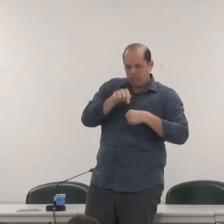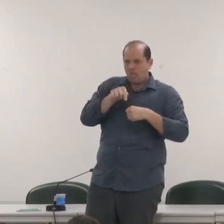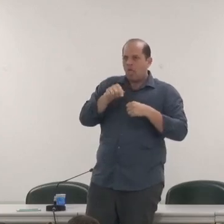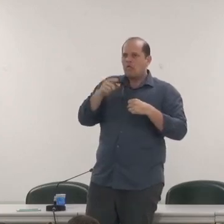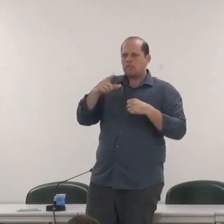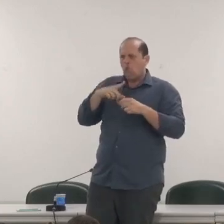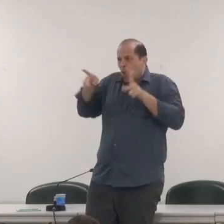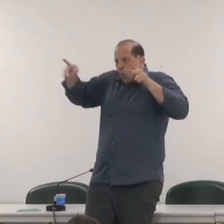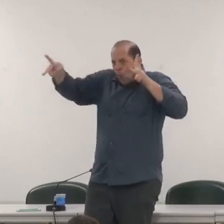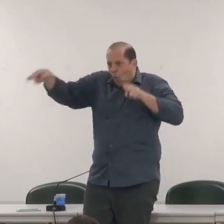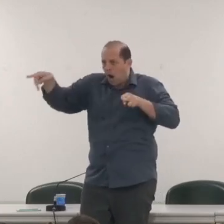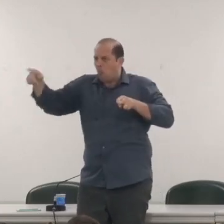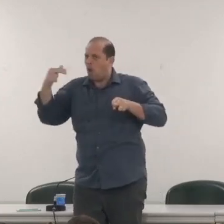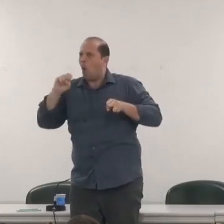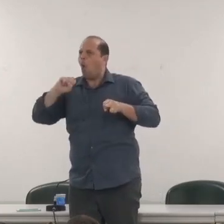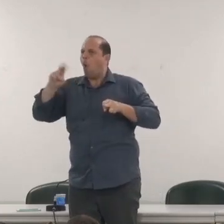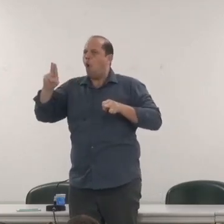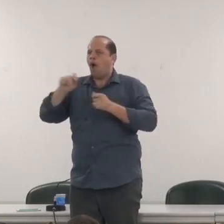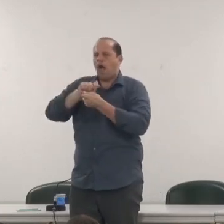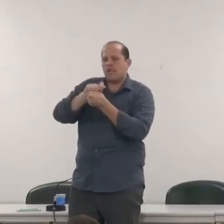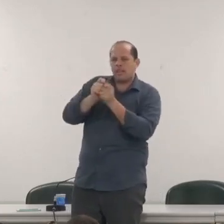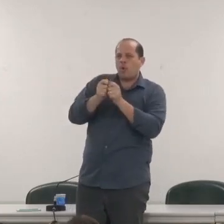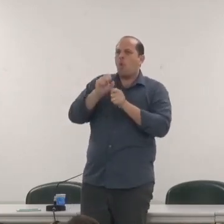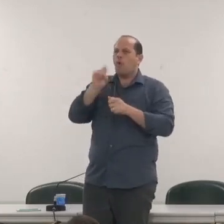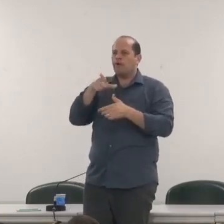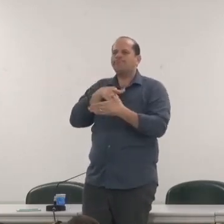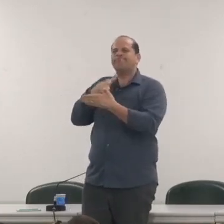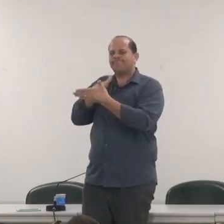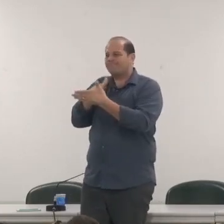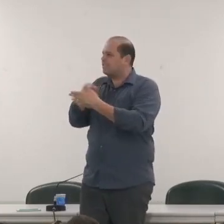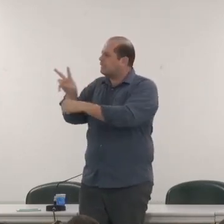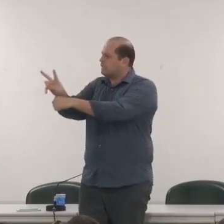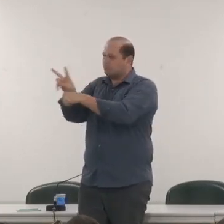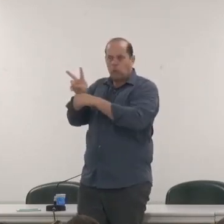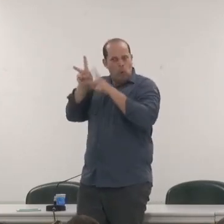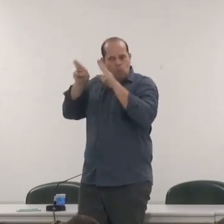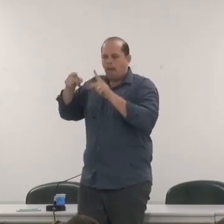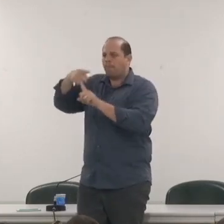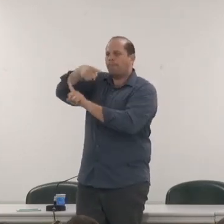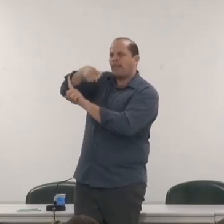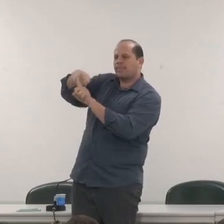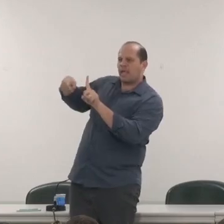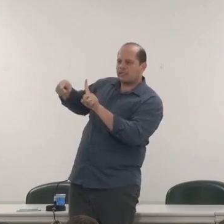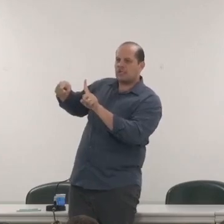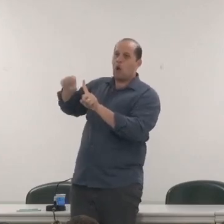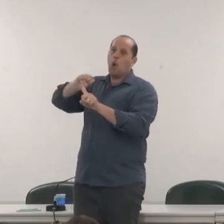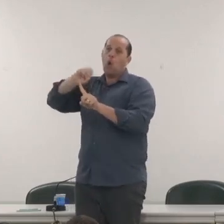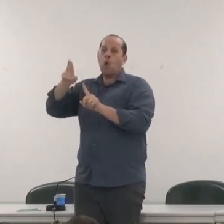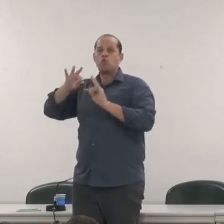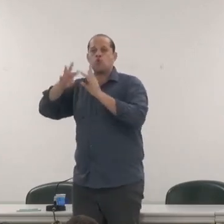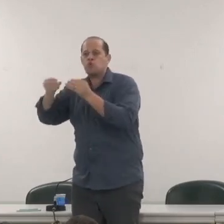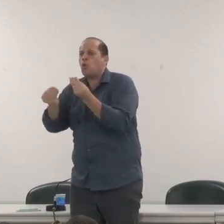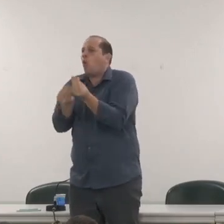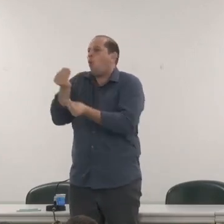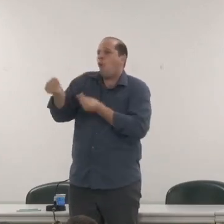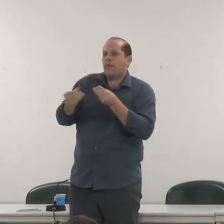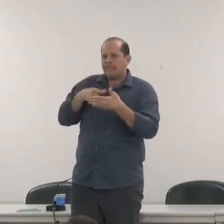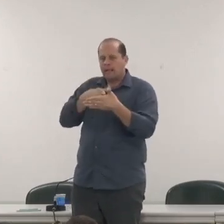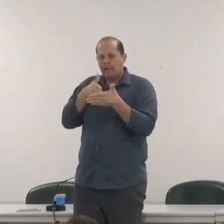uma vez que esses empréstimos aconteceram, eu quero entender se eles são incorporados de